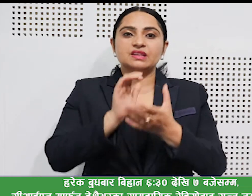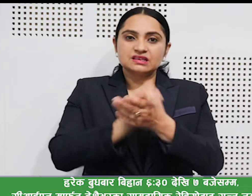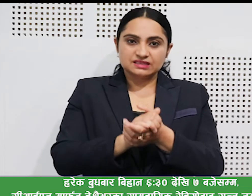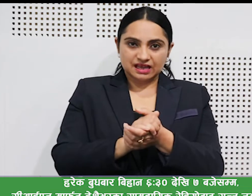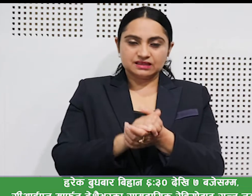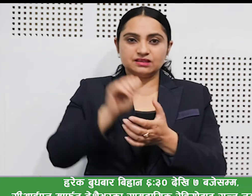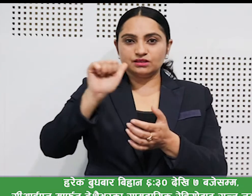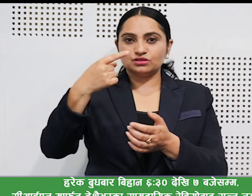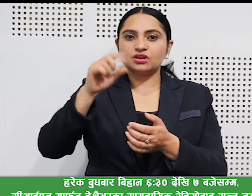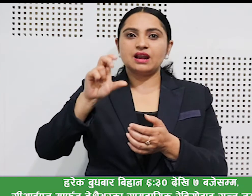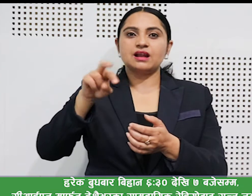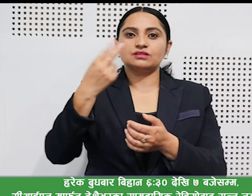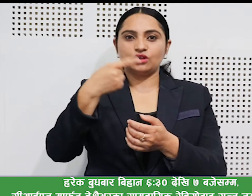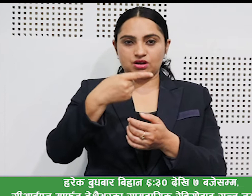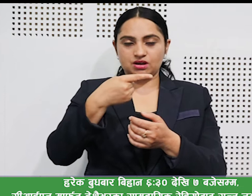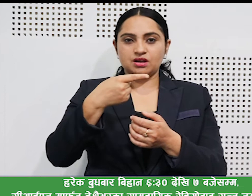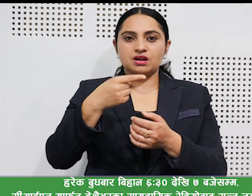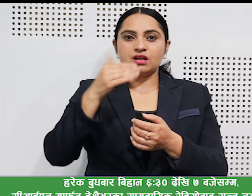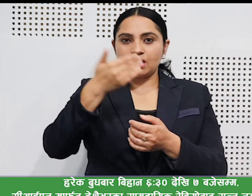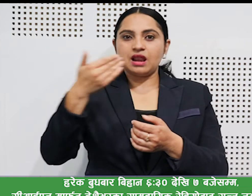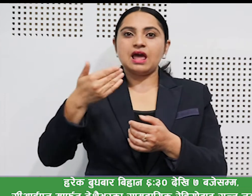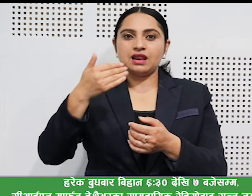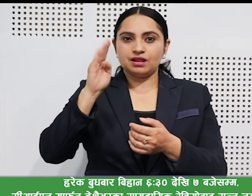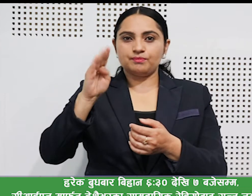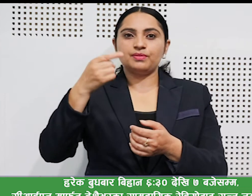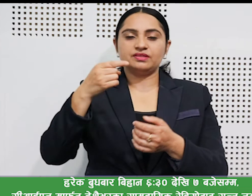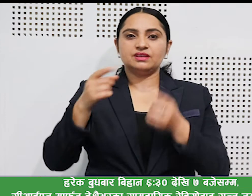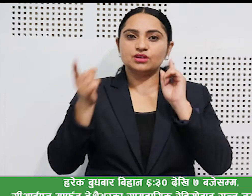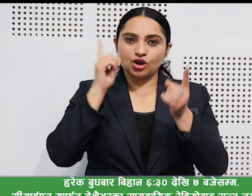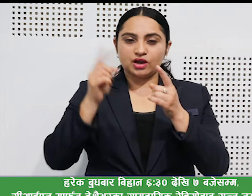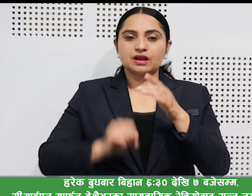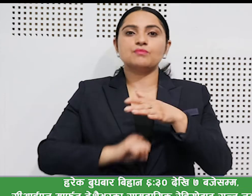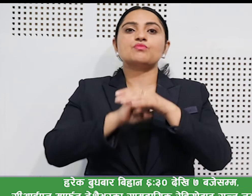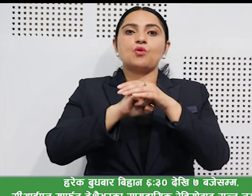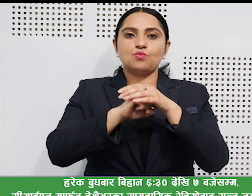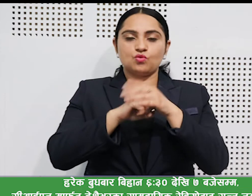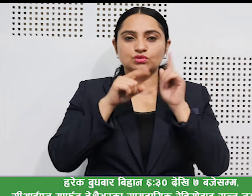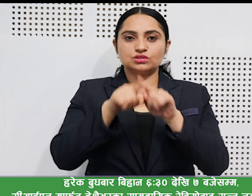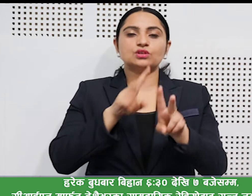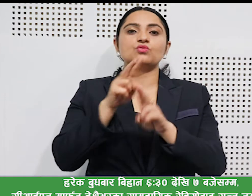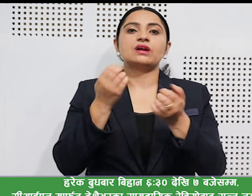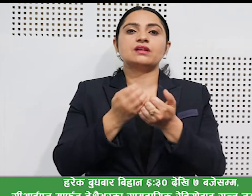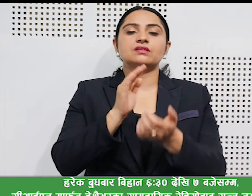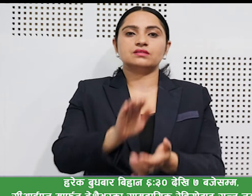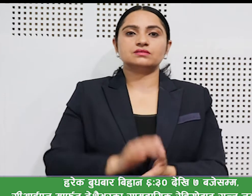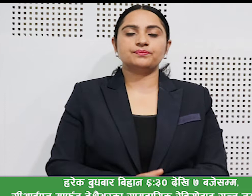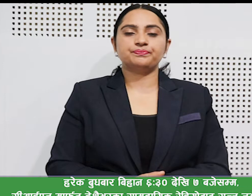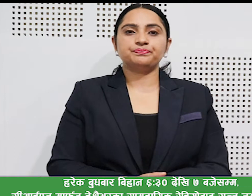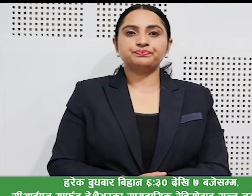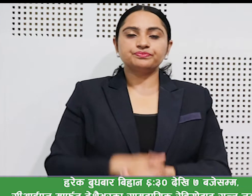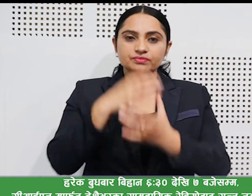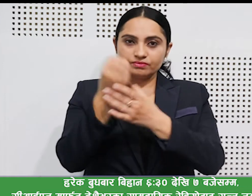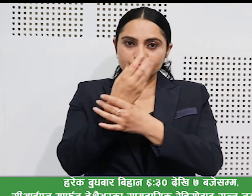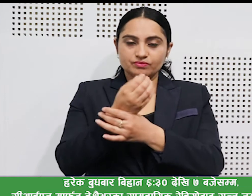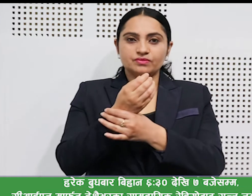जनार्जन खत्रीले लालबन्दी नगरपालिका सर्लाहीका प्रमुख वासुदेव अधिकारीसँग कुराकानी गर्नुभएको छ। विपद